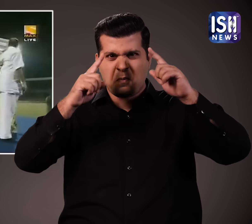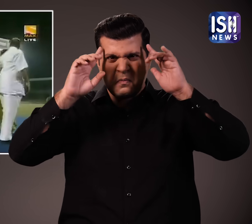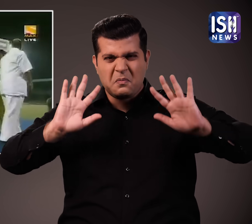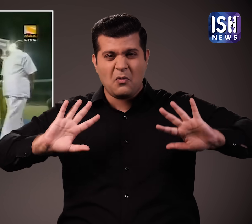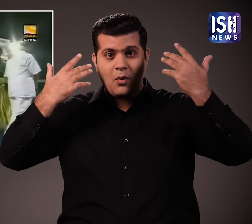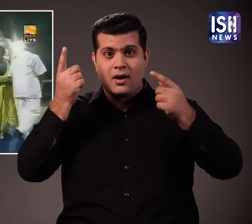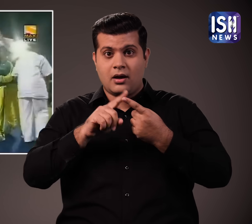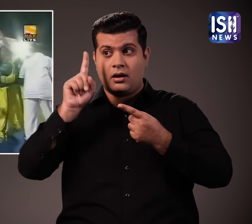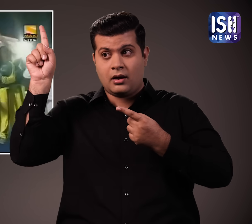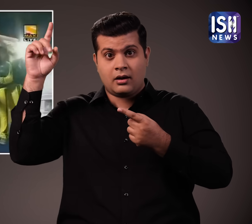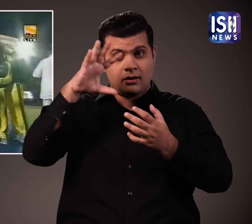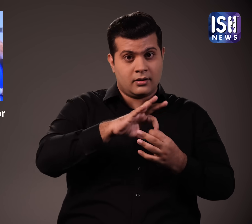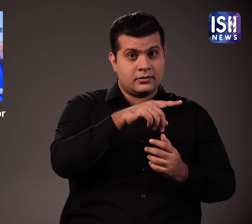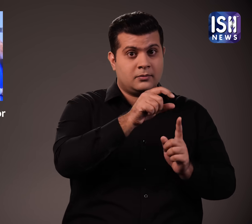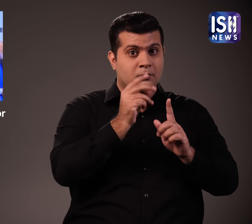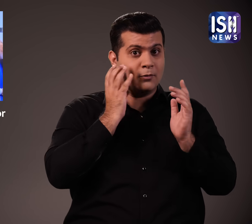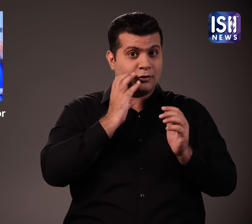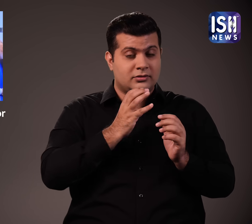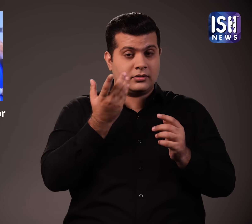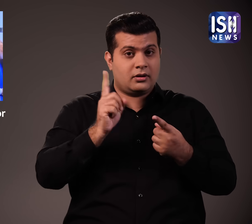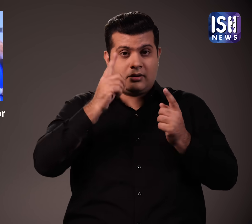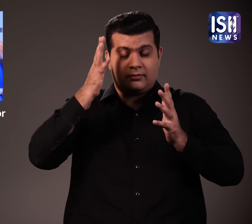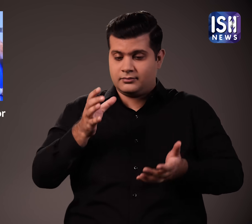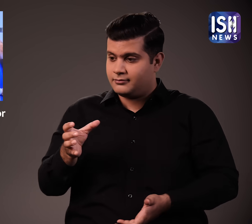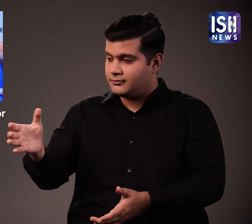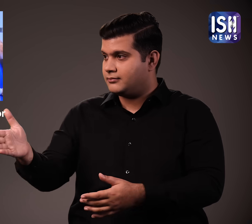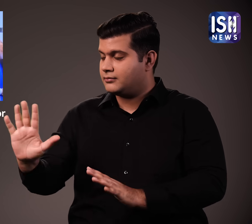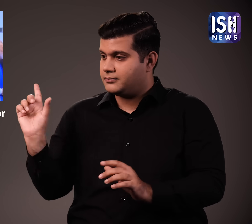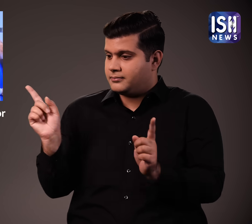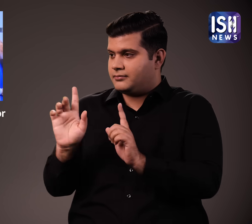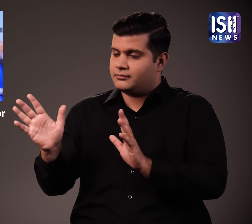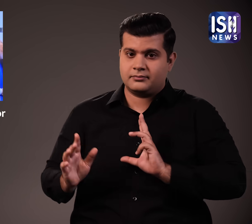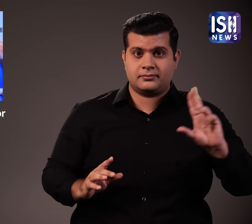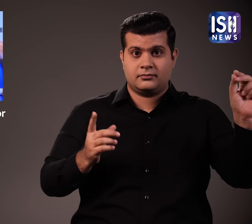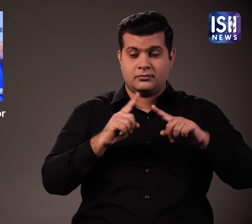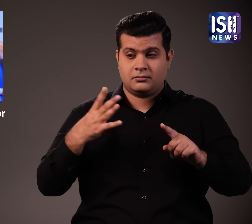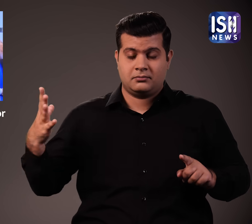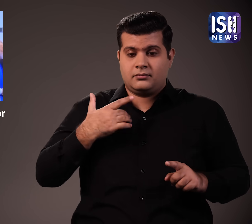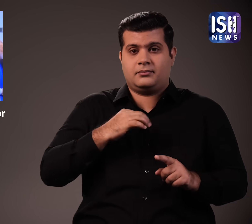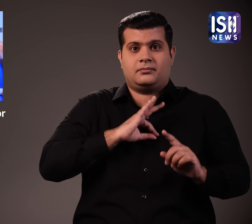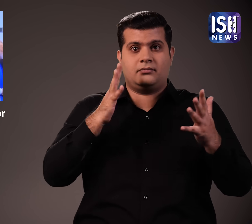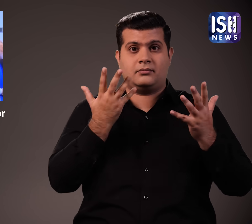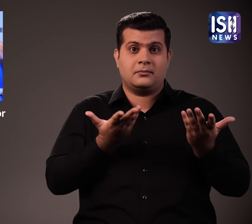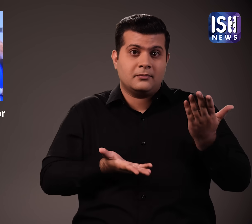लोग उस वक्त गुस्ते में थे और सोच रहे थे कि क्या प्रधान मंत्री मोधी ने सोचा कि उनके साथ भी ऐसा ही होगा